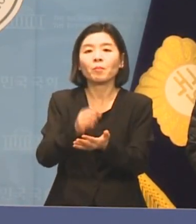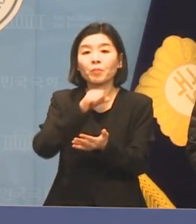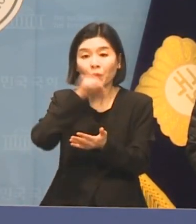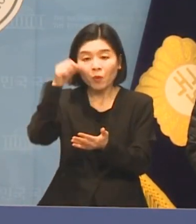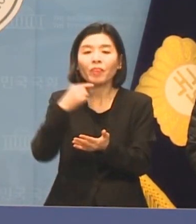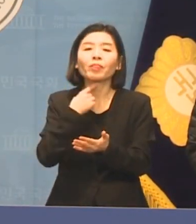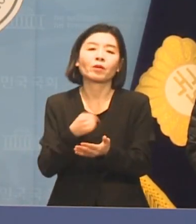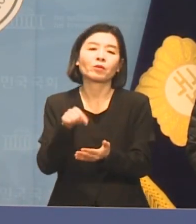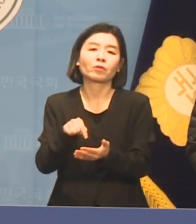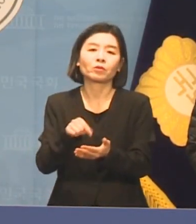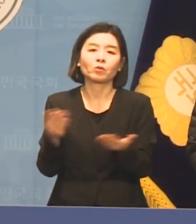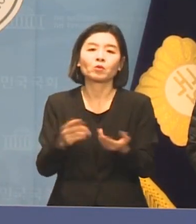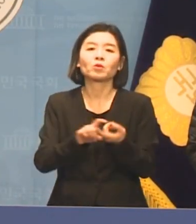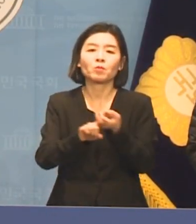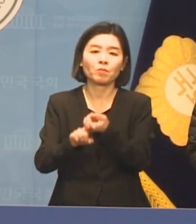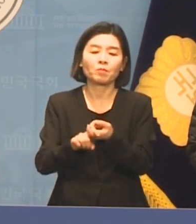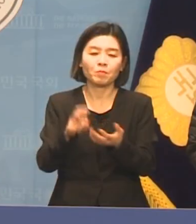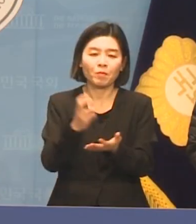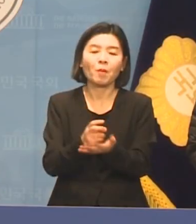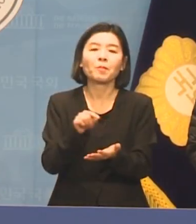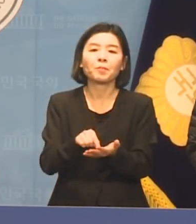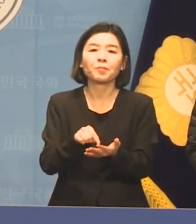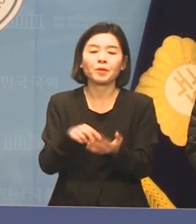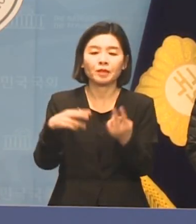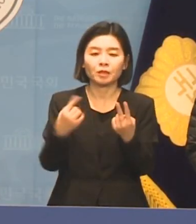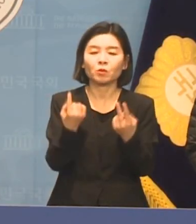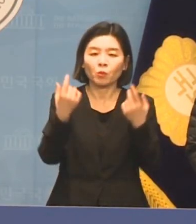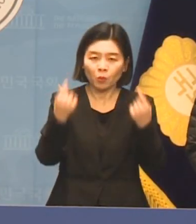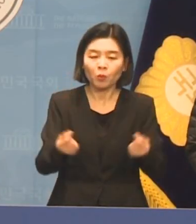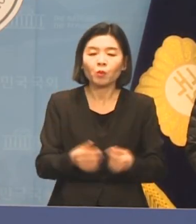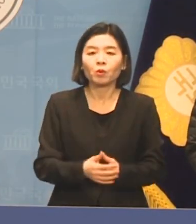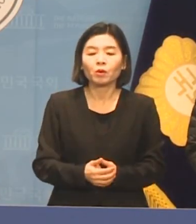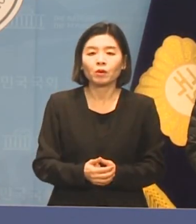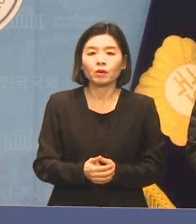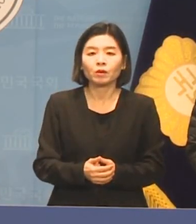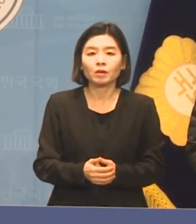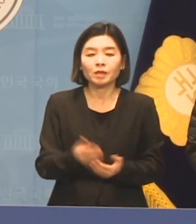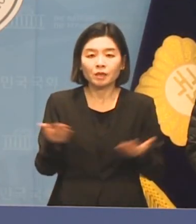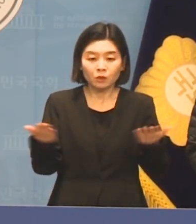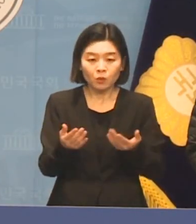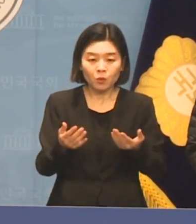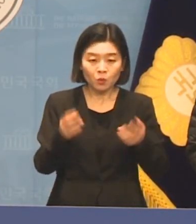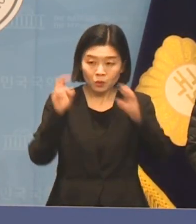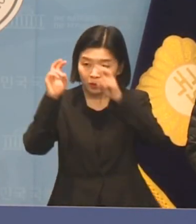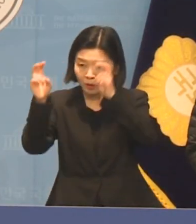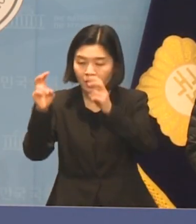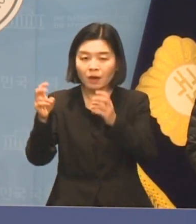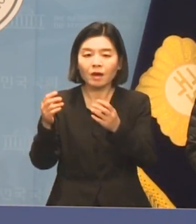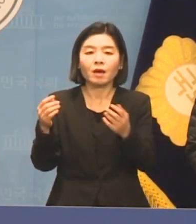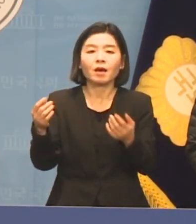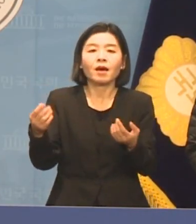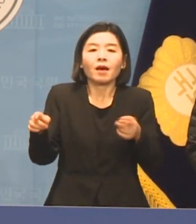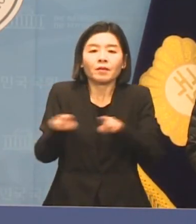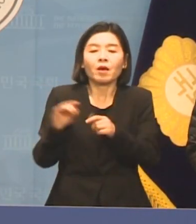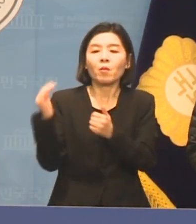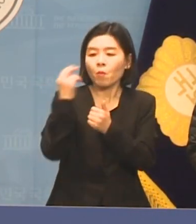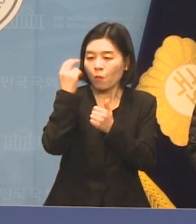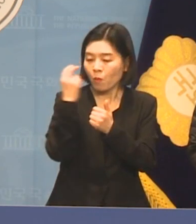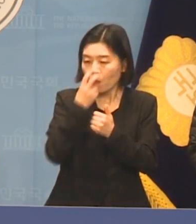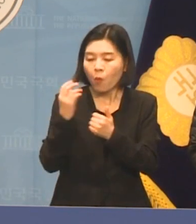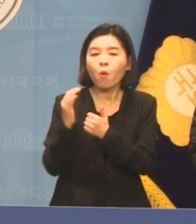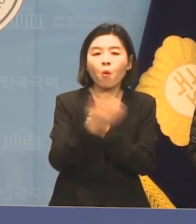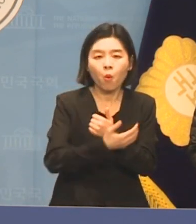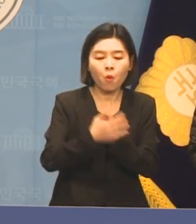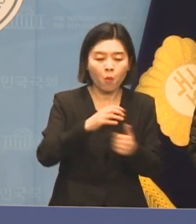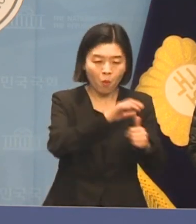같이 합니다. 먼저 노조법 2조는 실질적인 노사관계를 보호하고 합법적인 쟁의 행위의